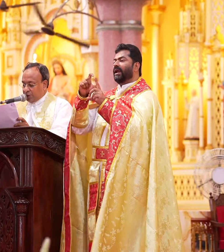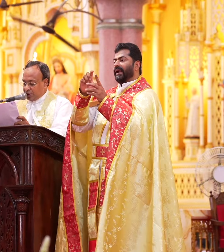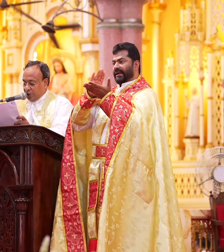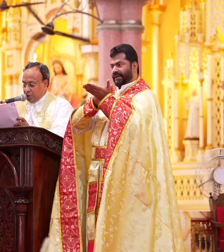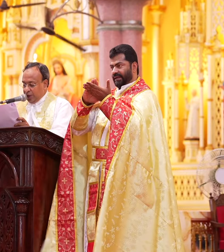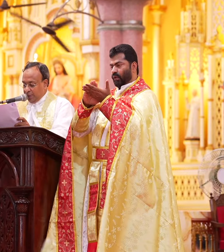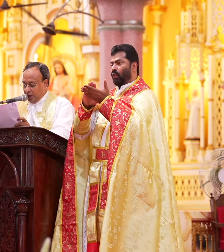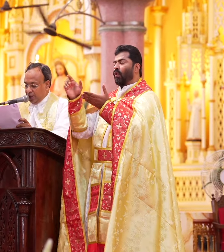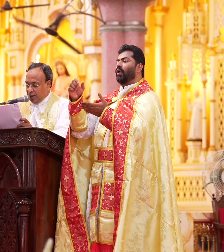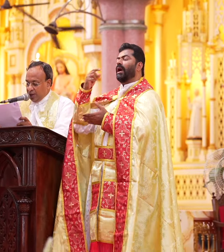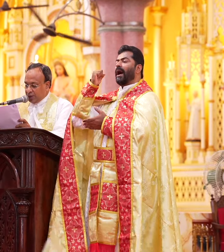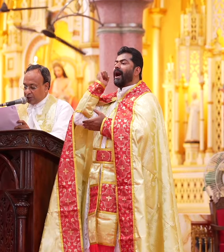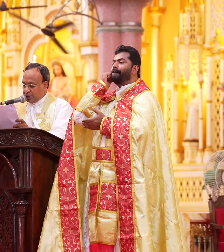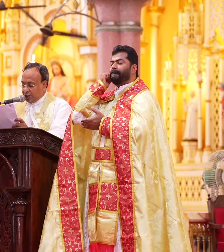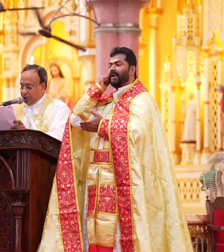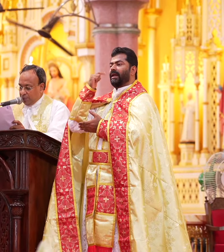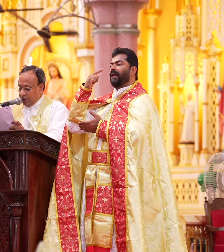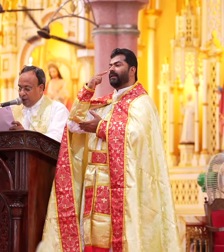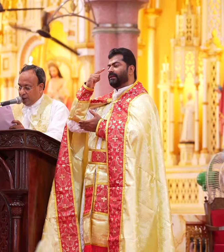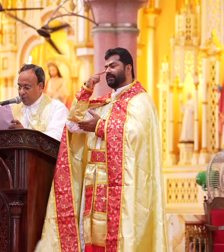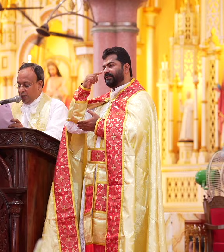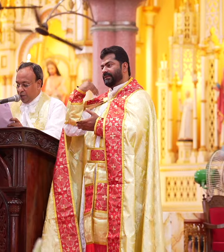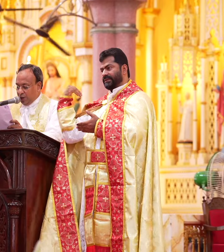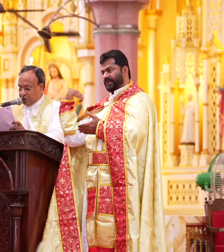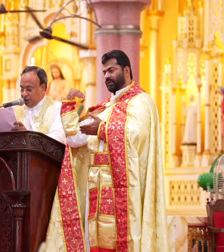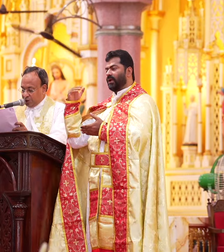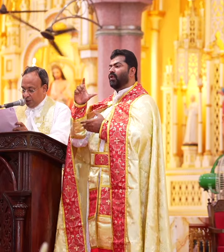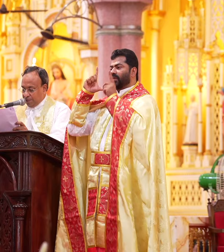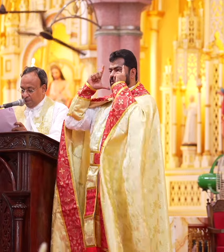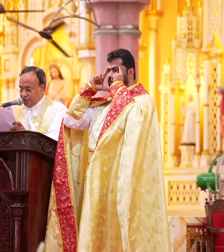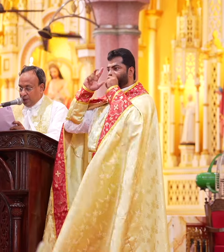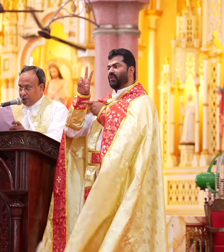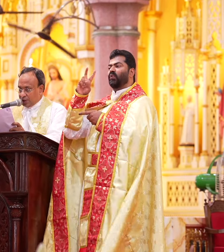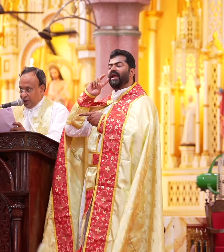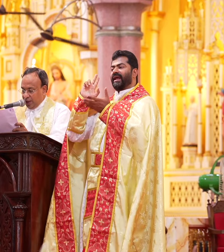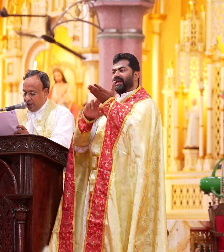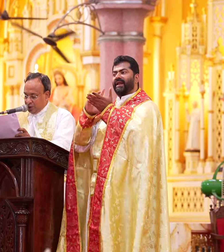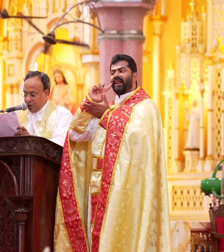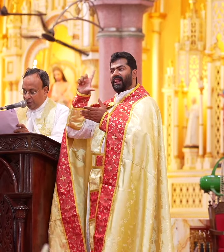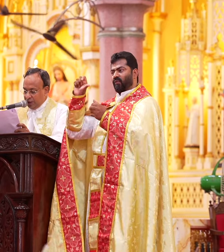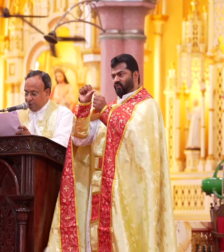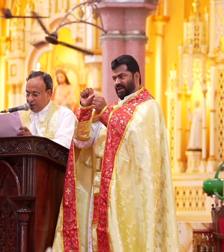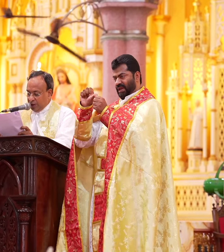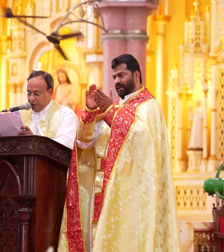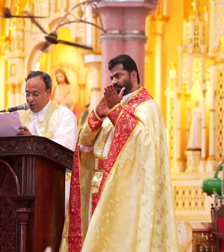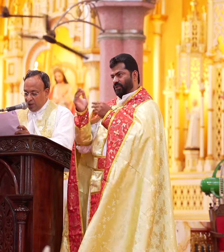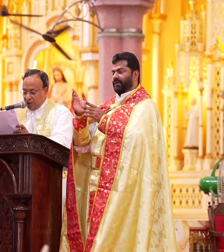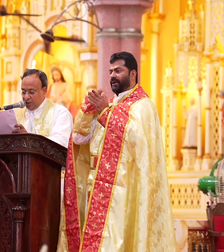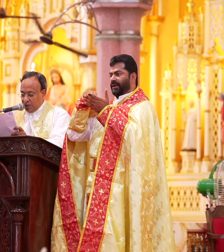ജോസഫിൻ്റെ മാതൃ സഹോദരിയുടെ മകൾ സിസ്റ്റർ വിനില ഇമ്മാനുവേൽ സി എം സി. സൈൻ ലാംഗ്വേജിലൂടെ